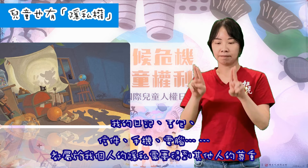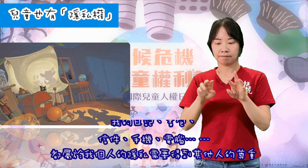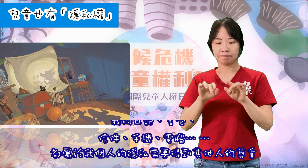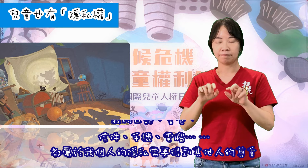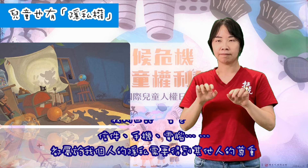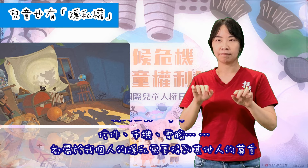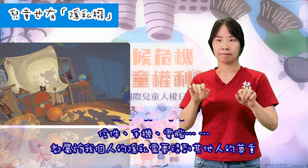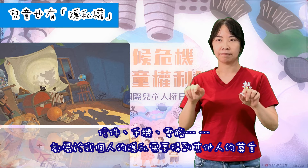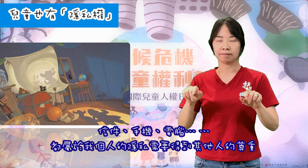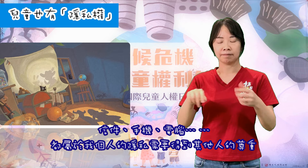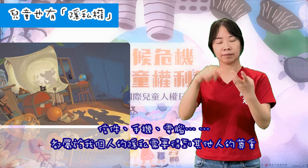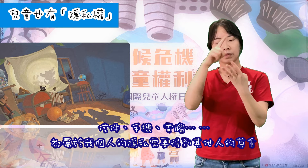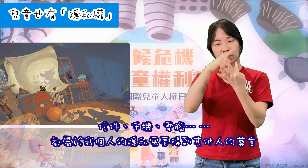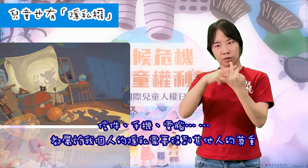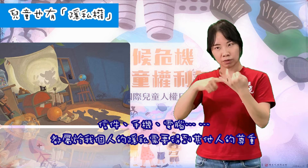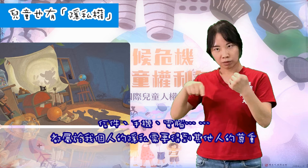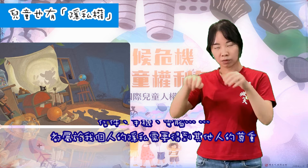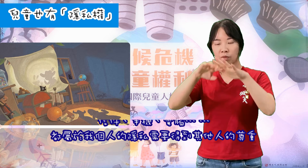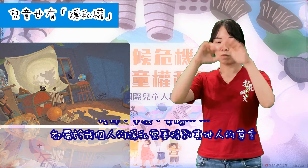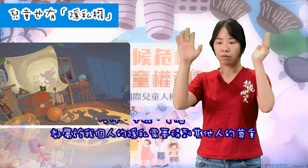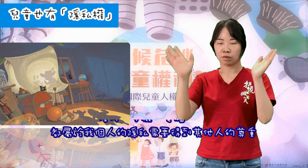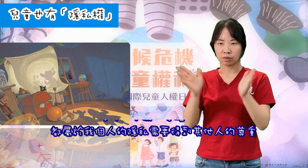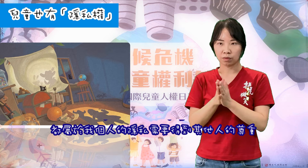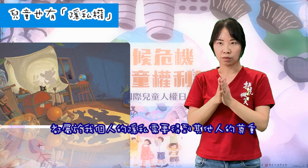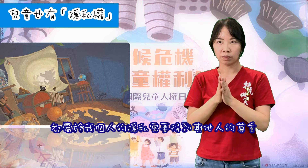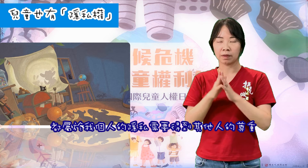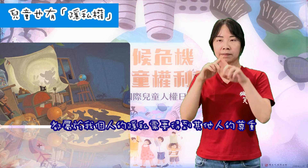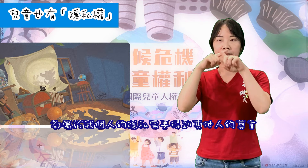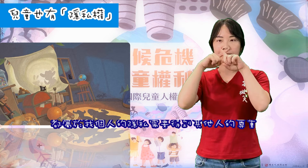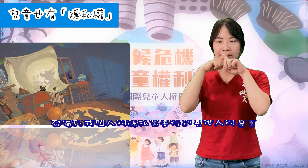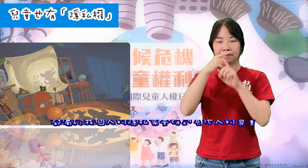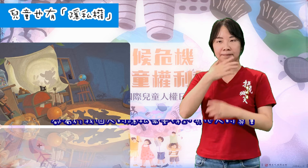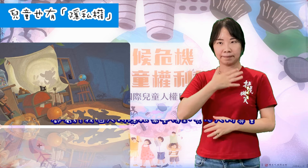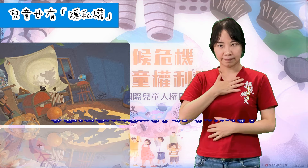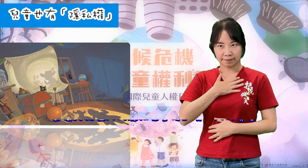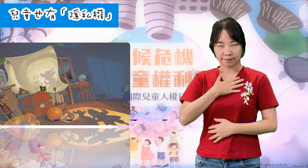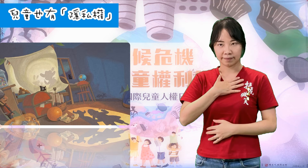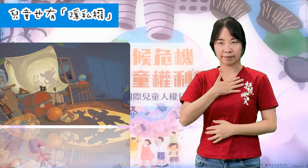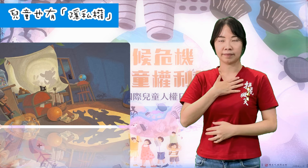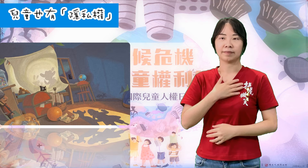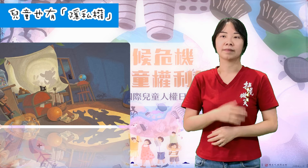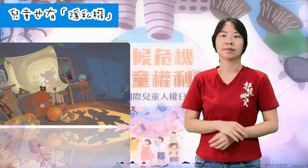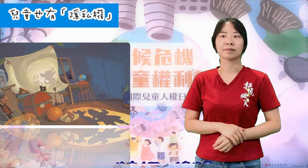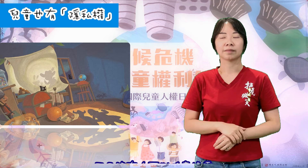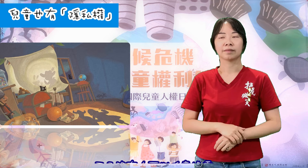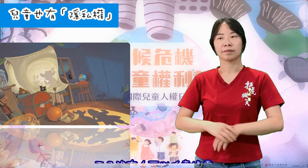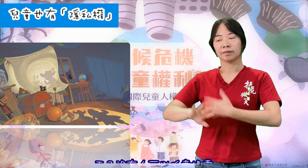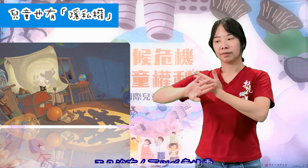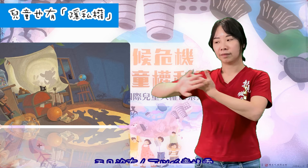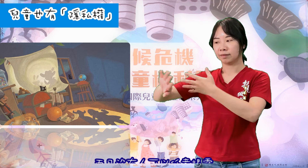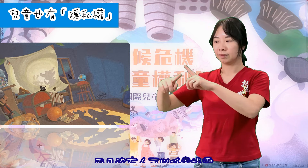脑都属于我个人的隐私，需要得到其他人的尊重，